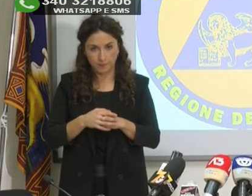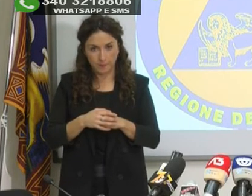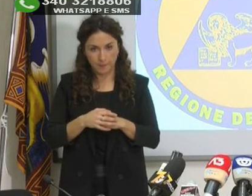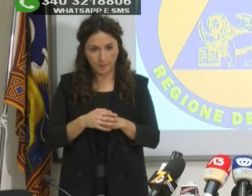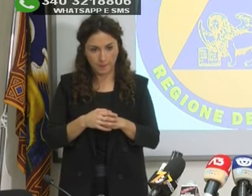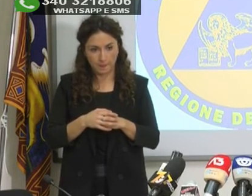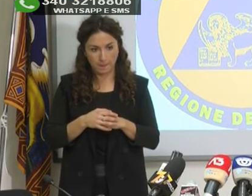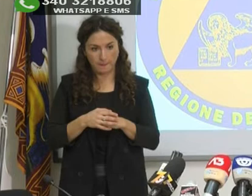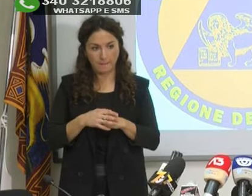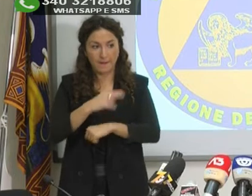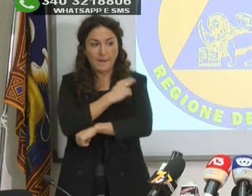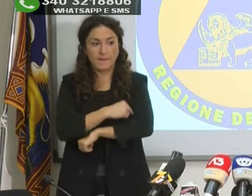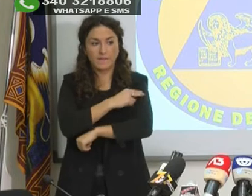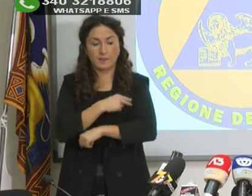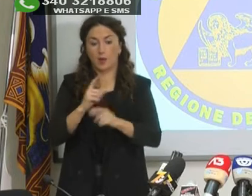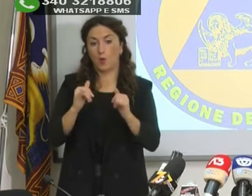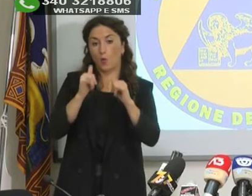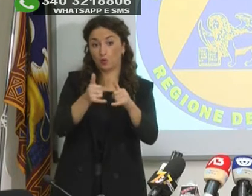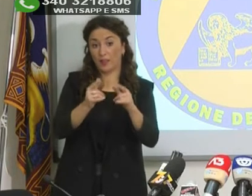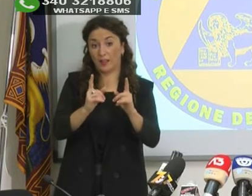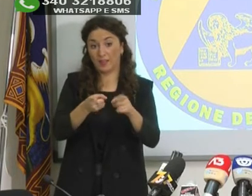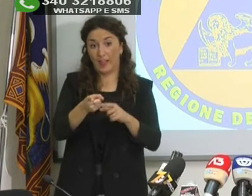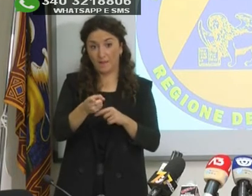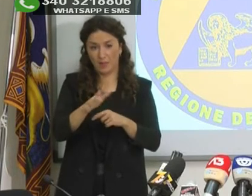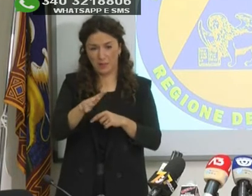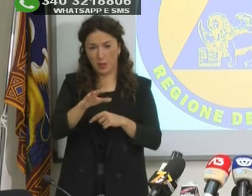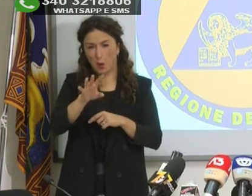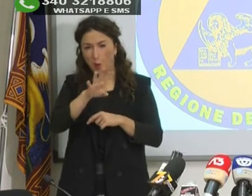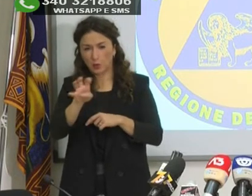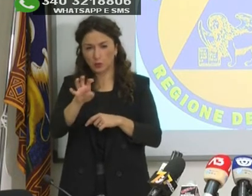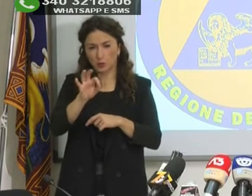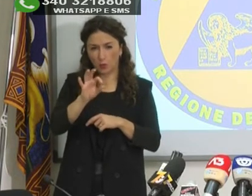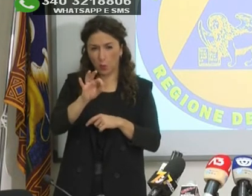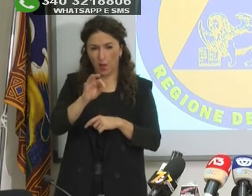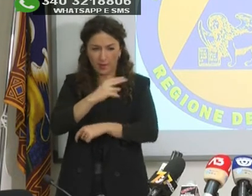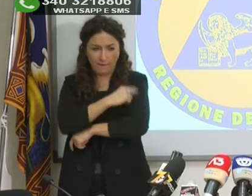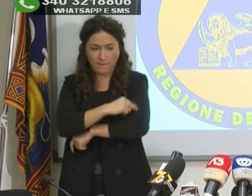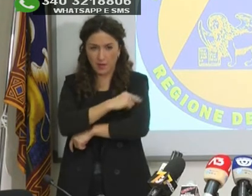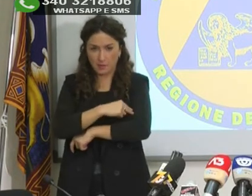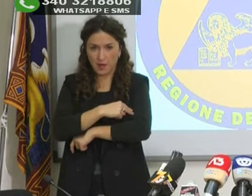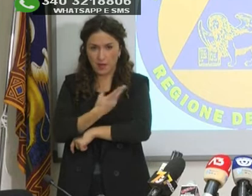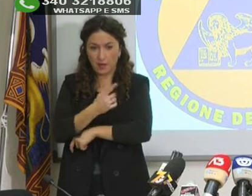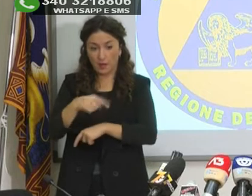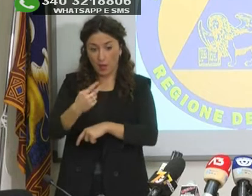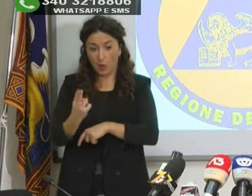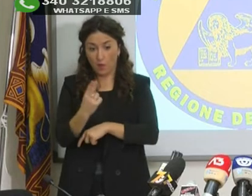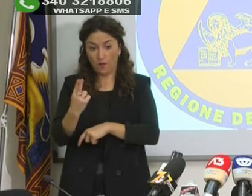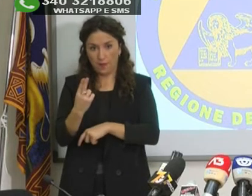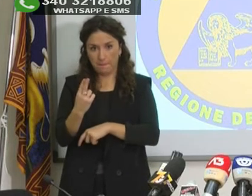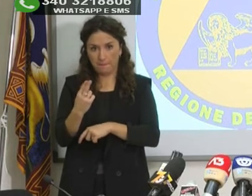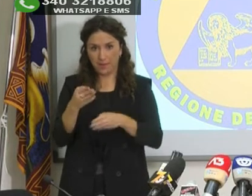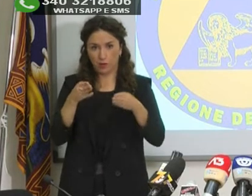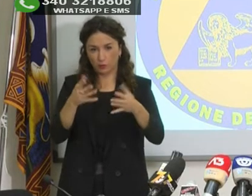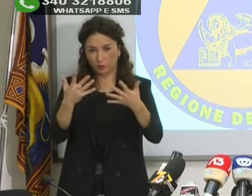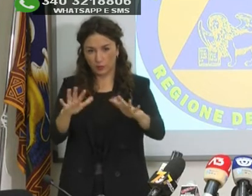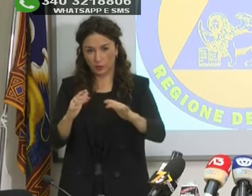escono dall'infermieristica, sono circa 450 mi dicono, e a novembre escono quelli di questo